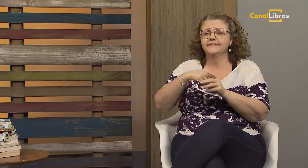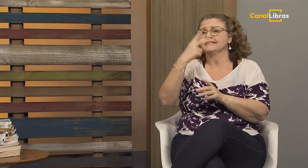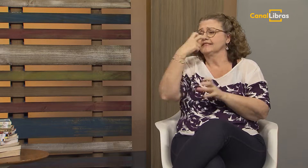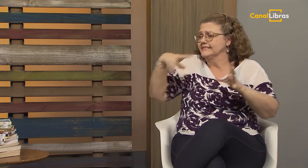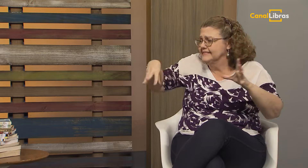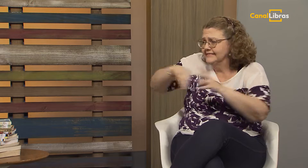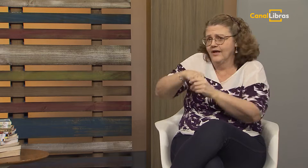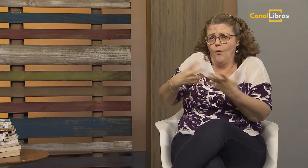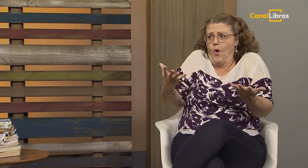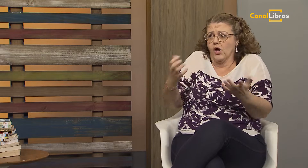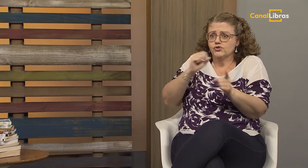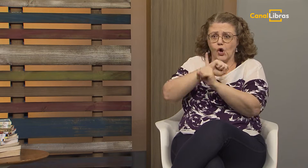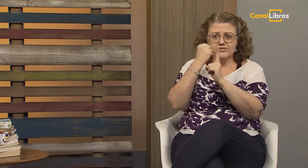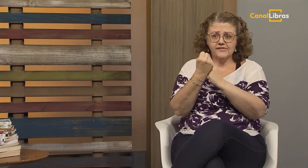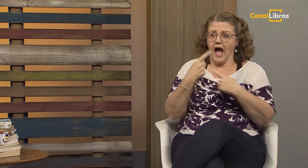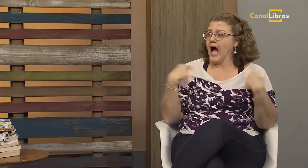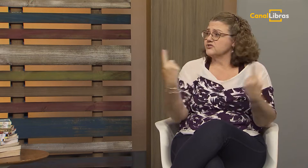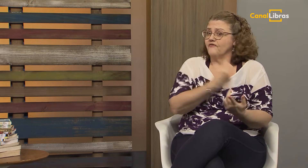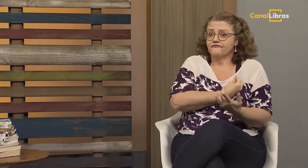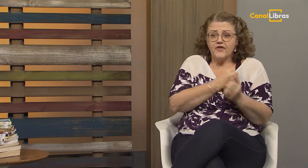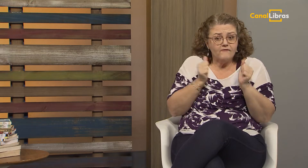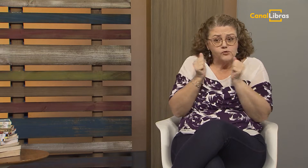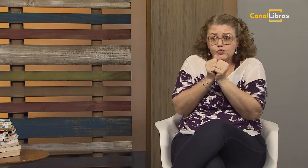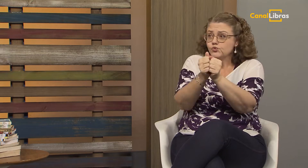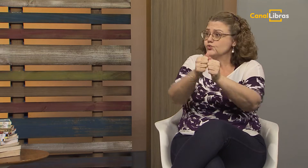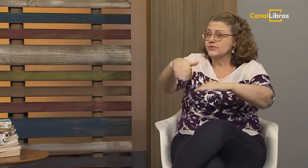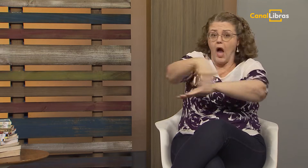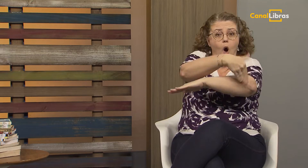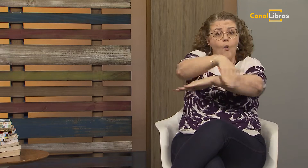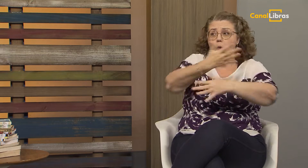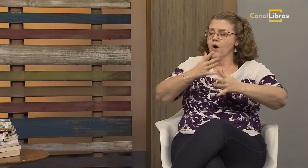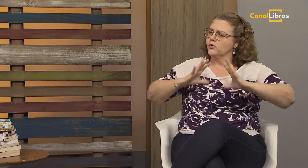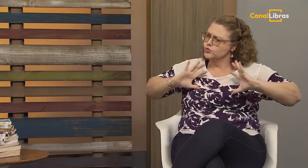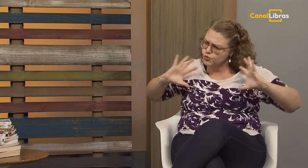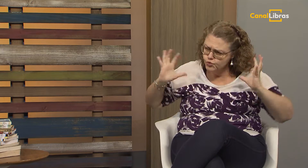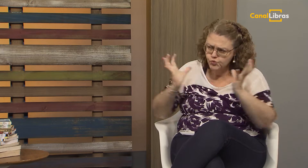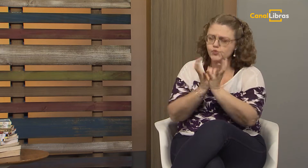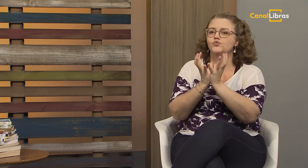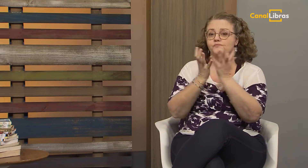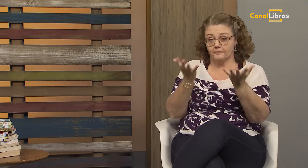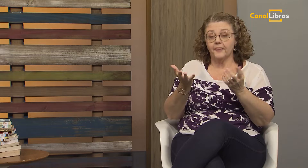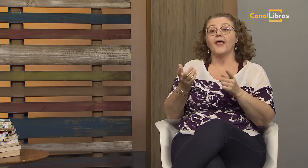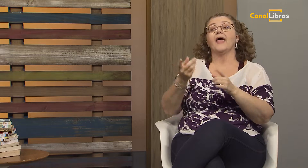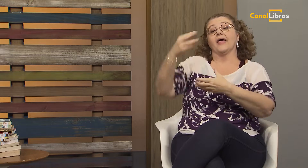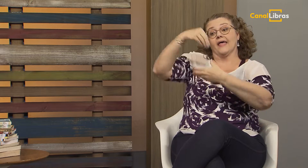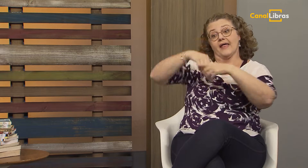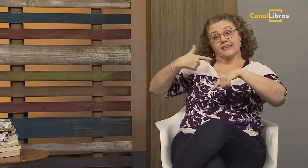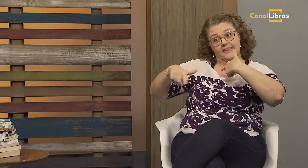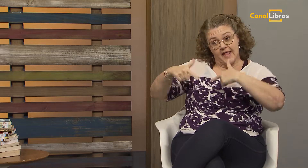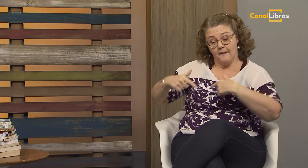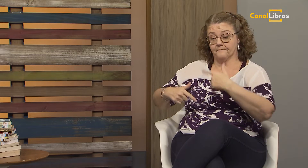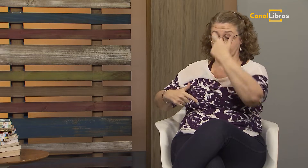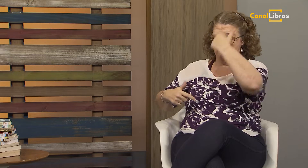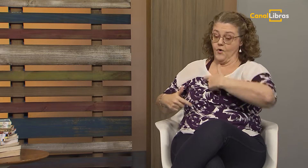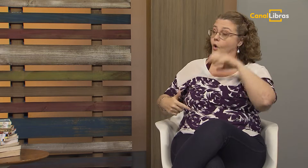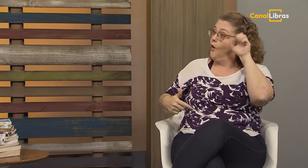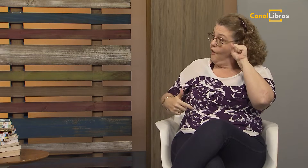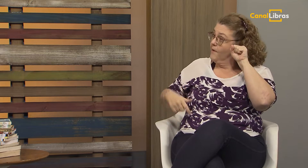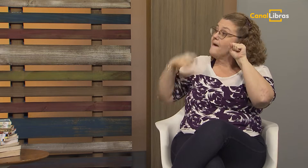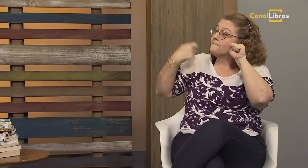cegos, todos no mesmo processo, porque somos uma sociedade em que convivemos uns com os outros, na rua, em